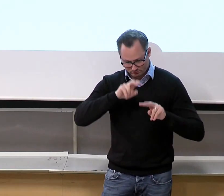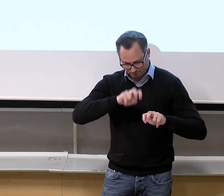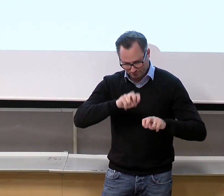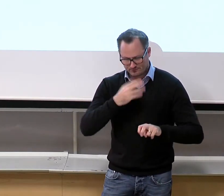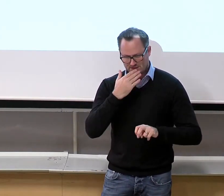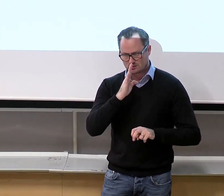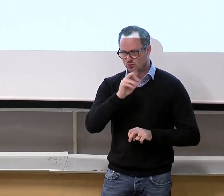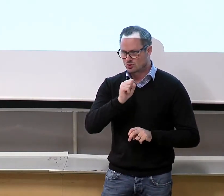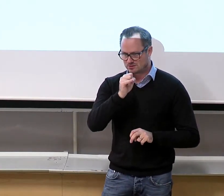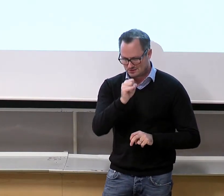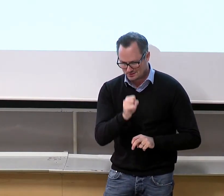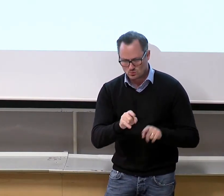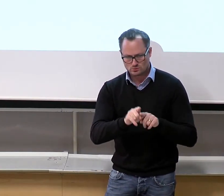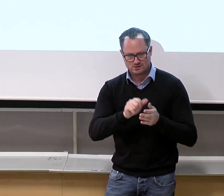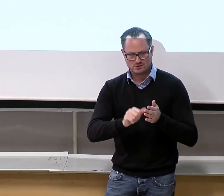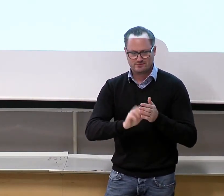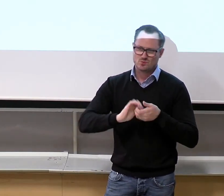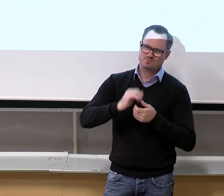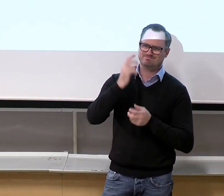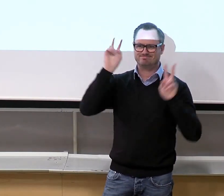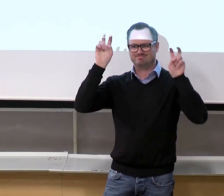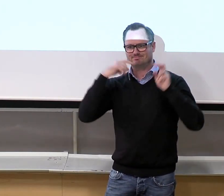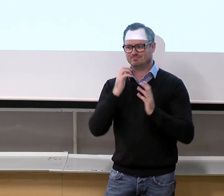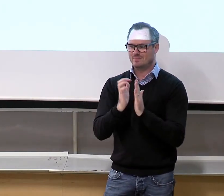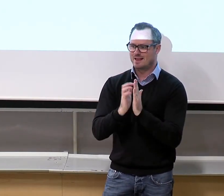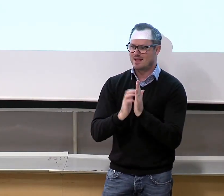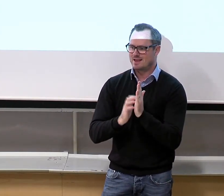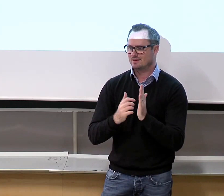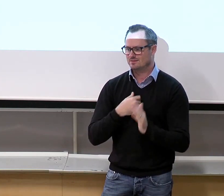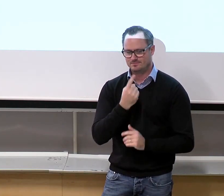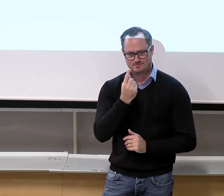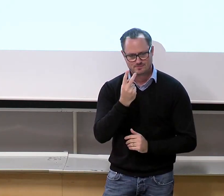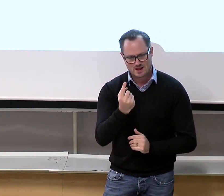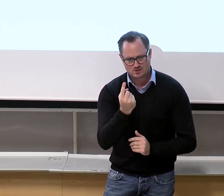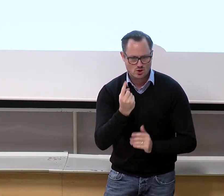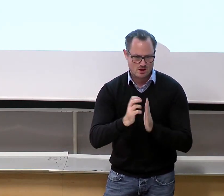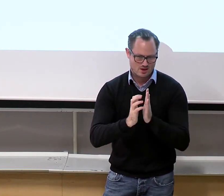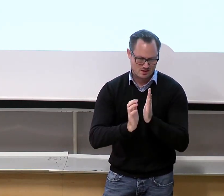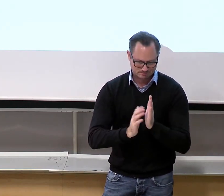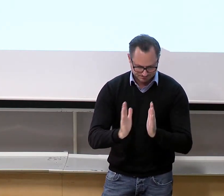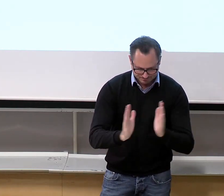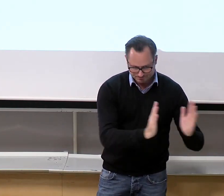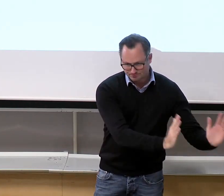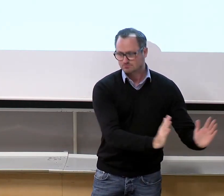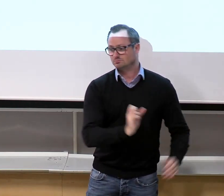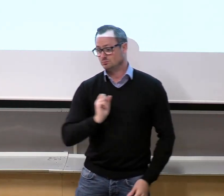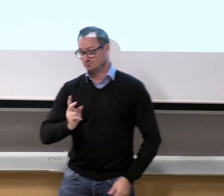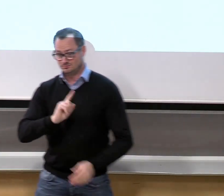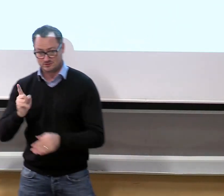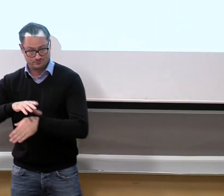blir engagerad i texten. Och de språkliga dragen vill jag identifiera och räknade hur många det fanns i de